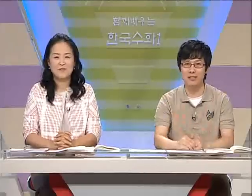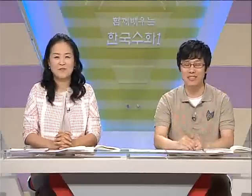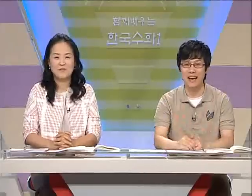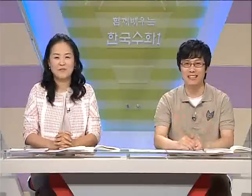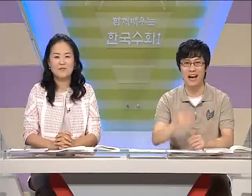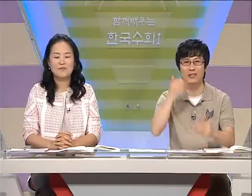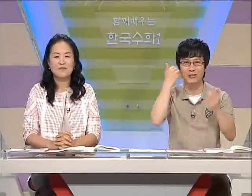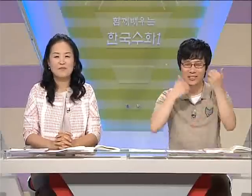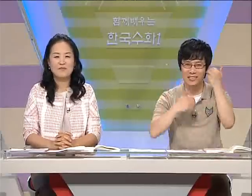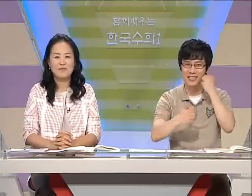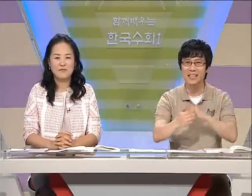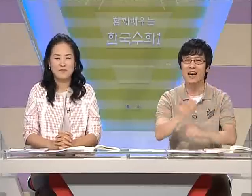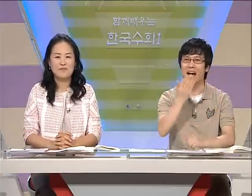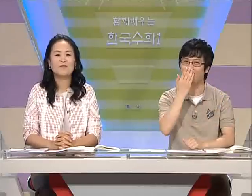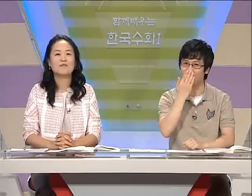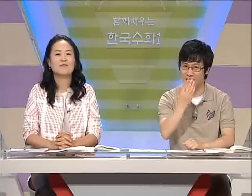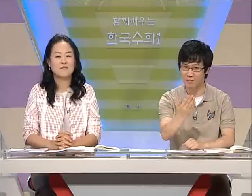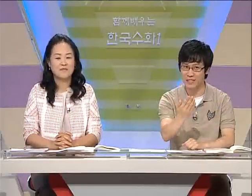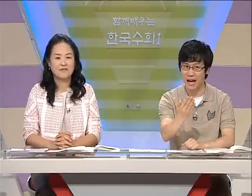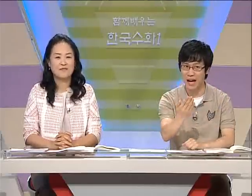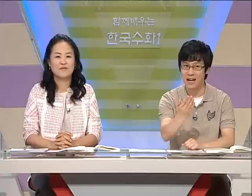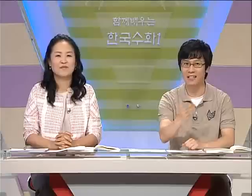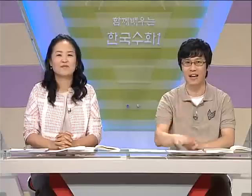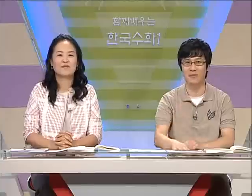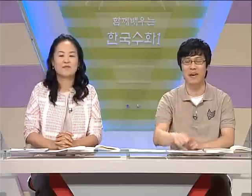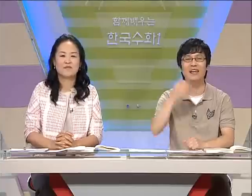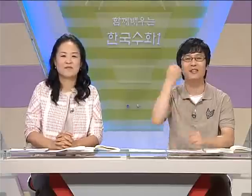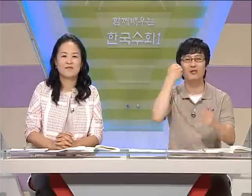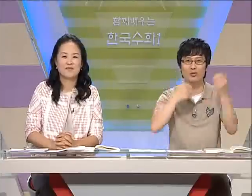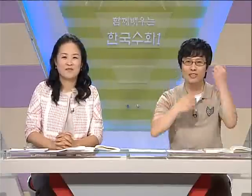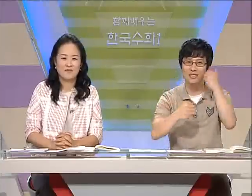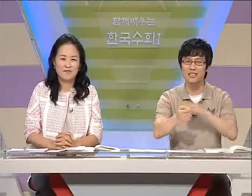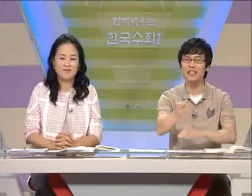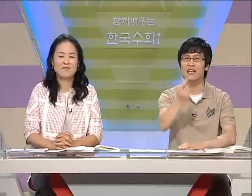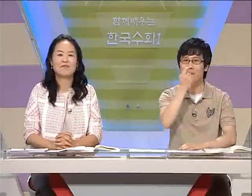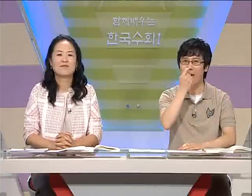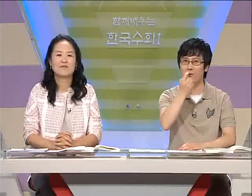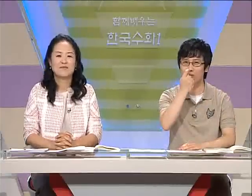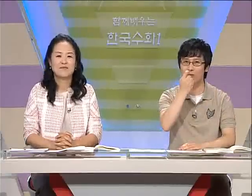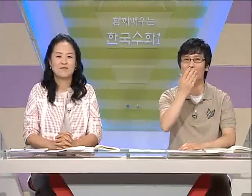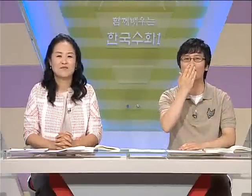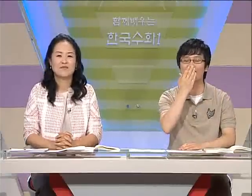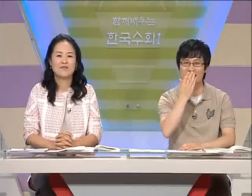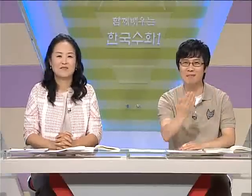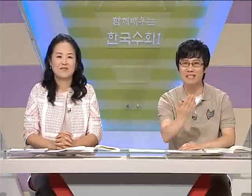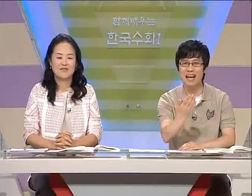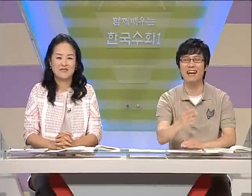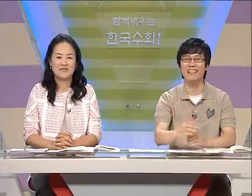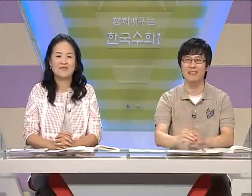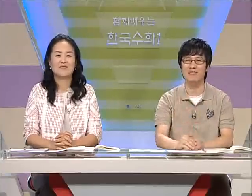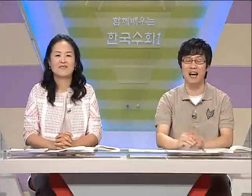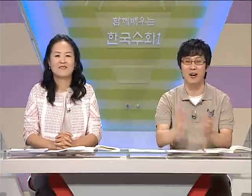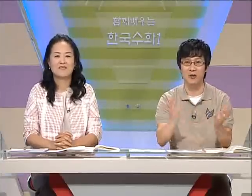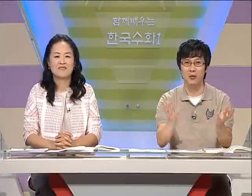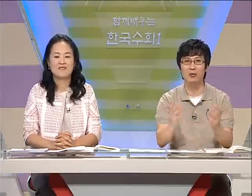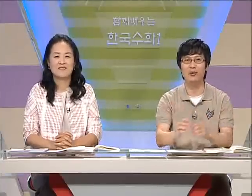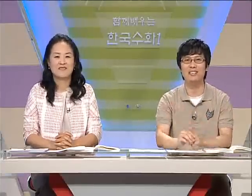한글자막 by 한효정 한글자막 다음에 누구든지 배울 수 있습니다입니다. 혼동하지